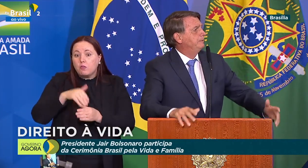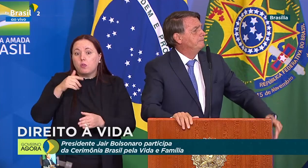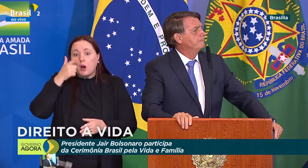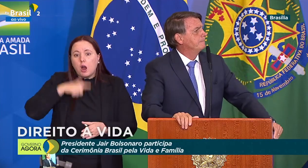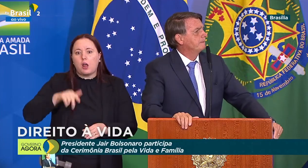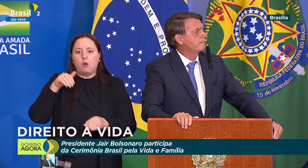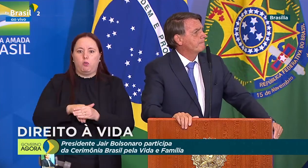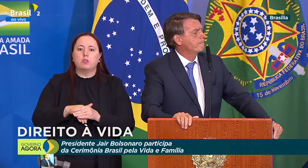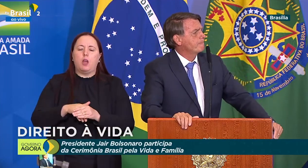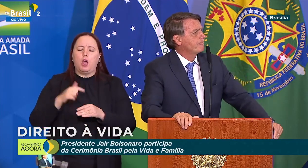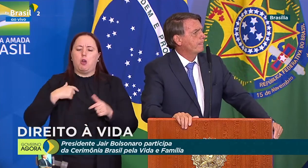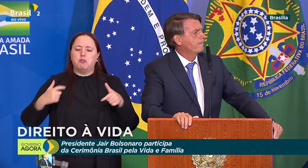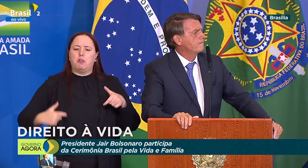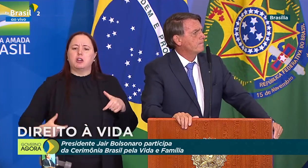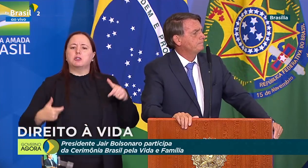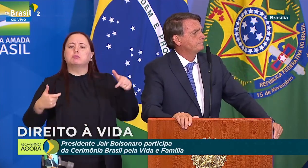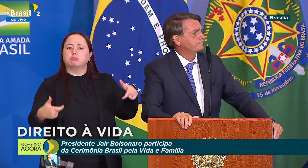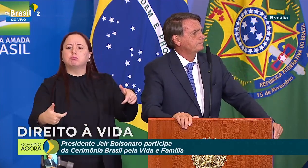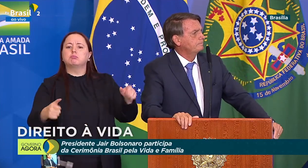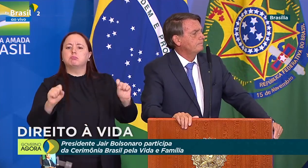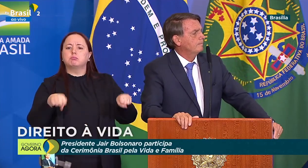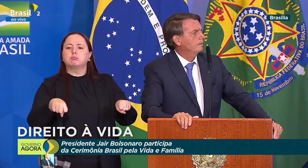transparente e